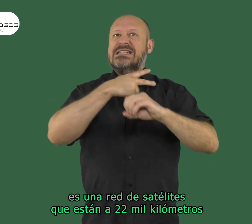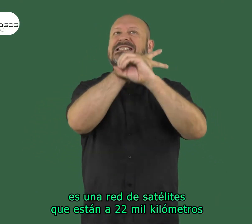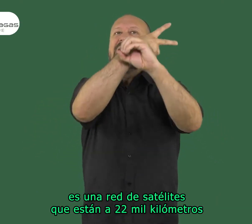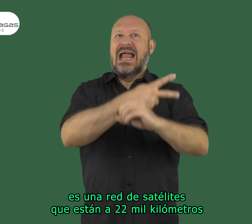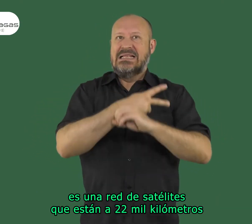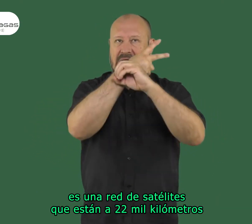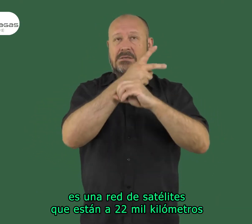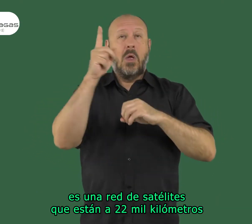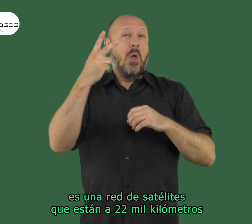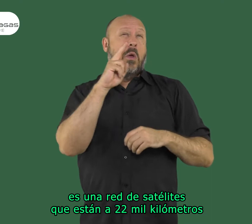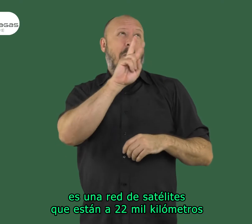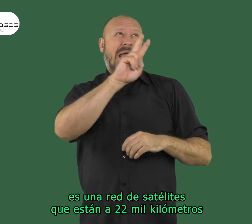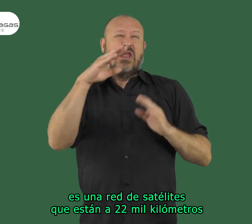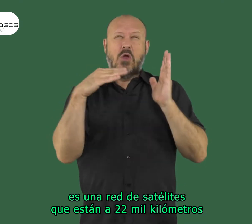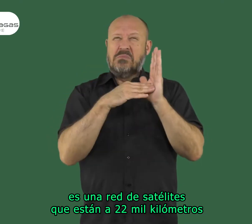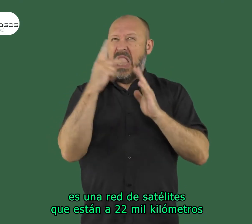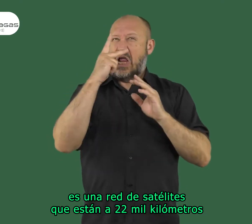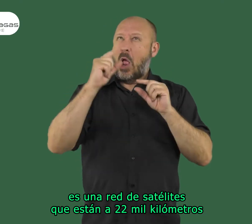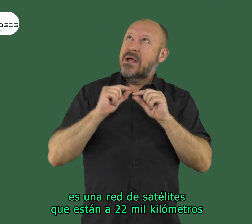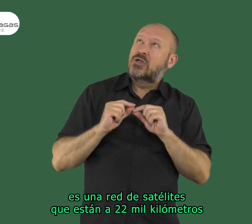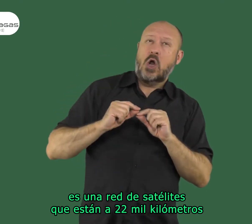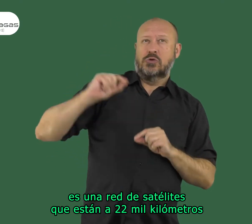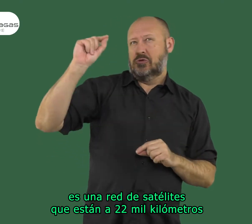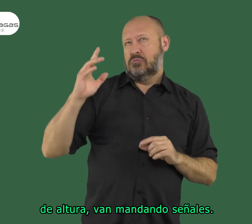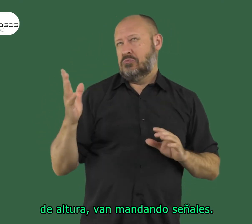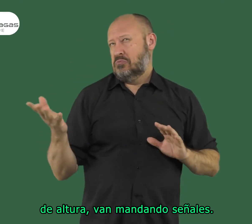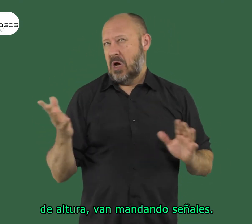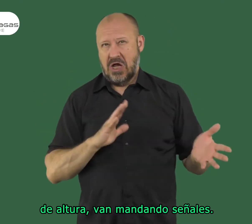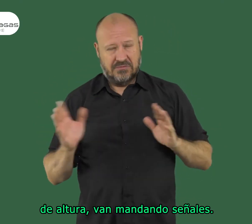de satélites que están a 22.000